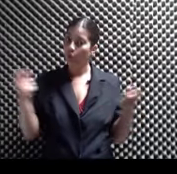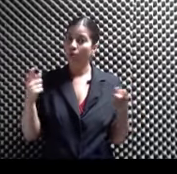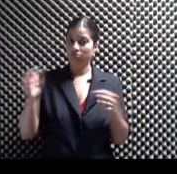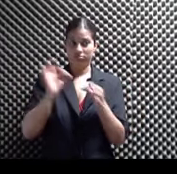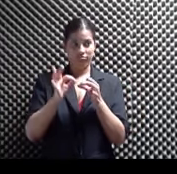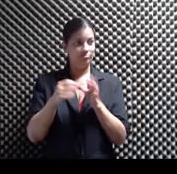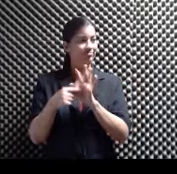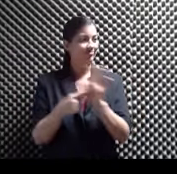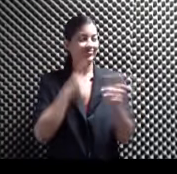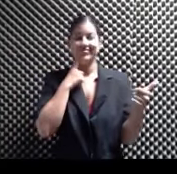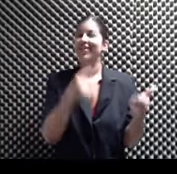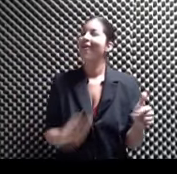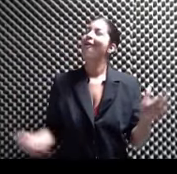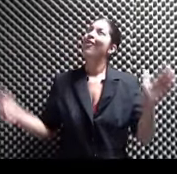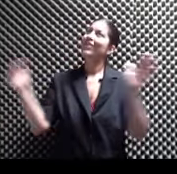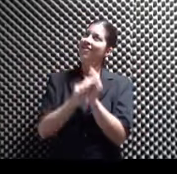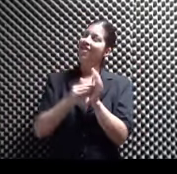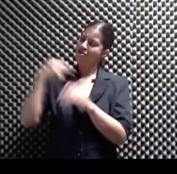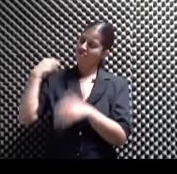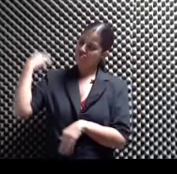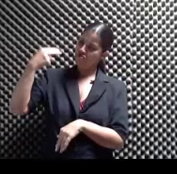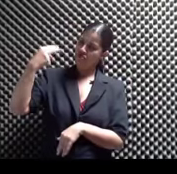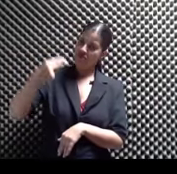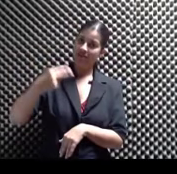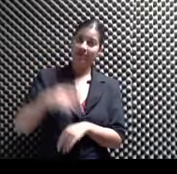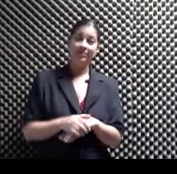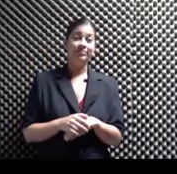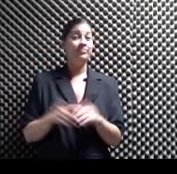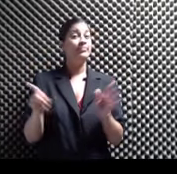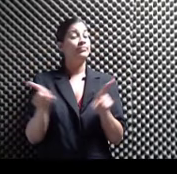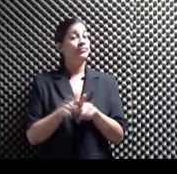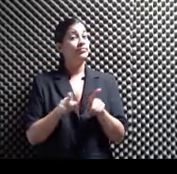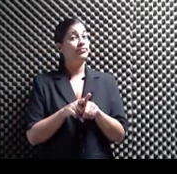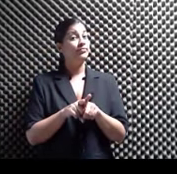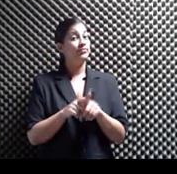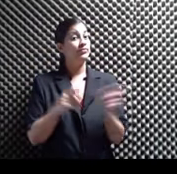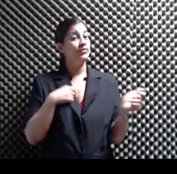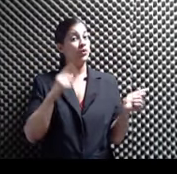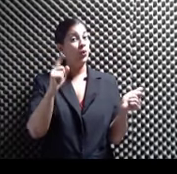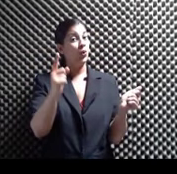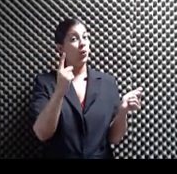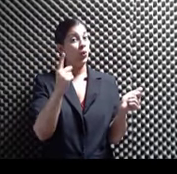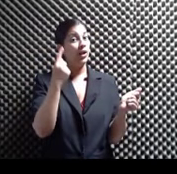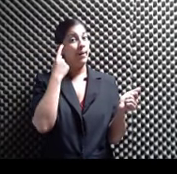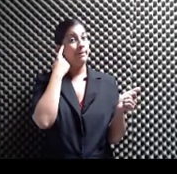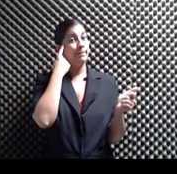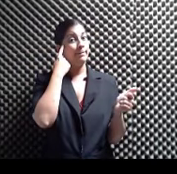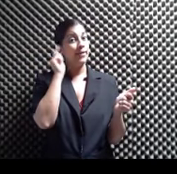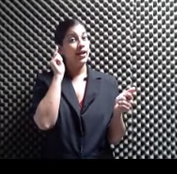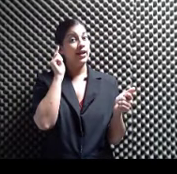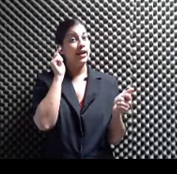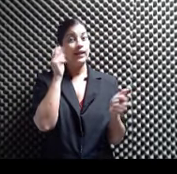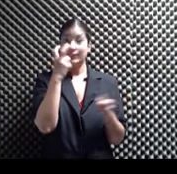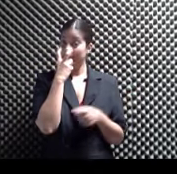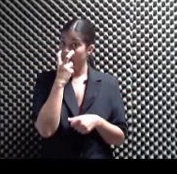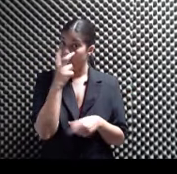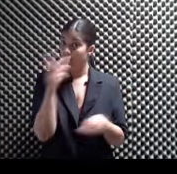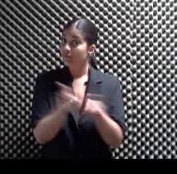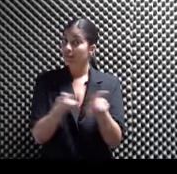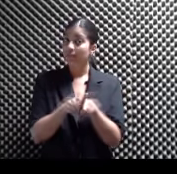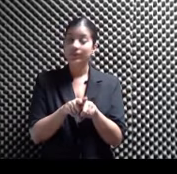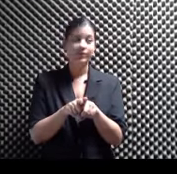otra volvemos vez. Volvemos a hacer historia. E incluso hay una, corrígeme tú, Adriana, hay una también para la comunidad ciega, uh-huh.